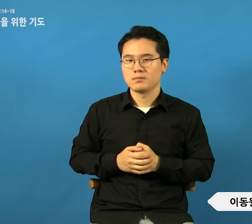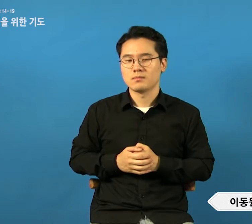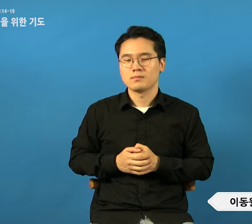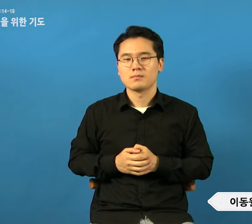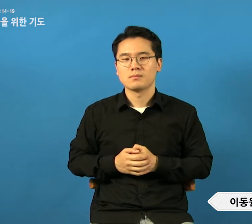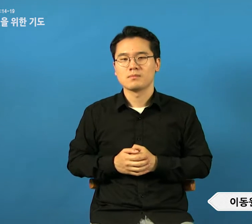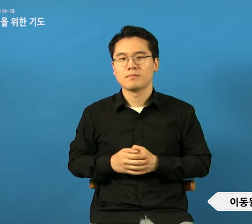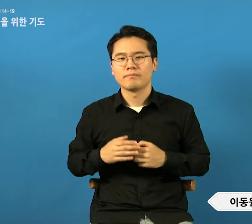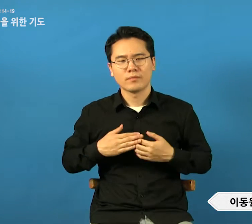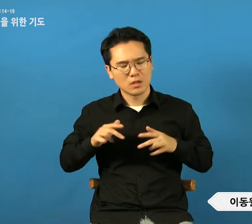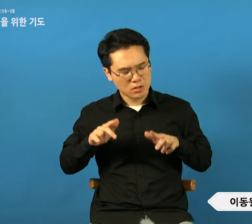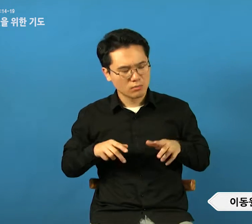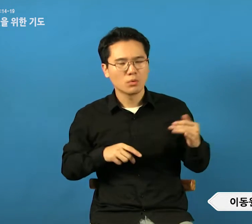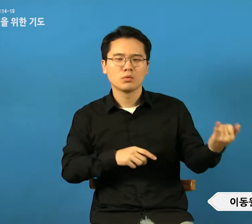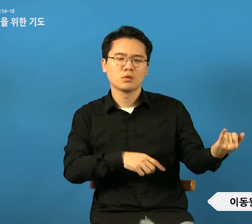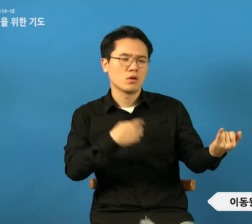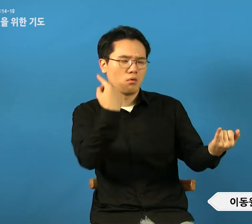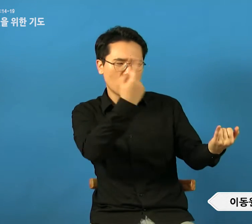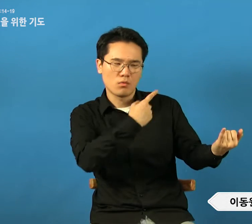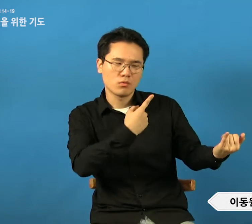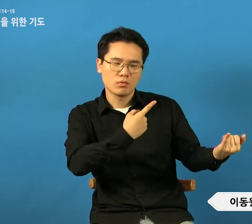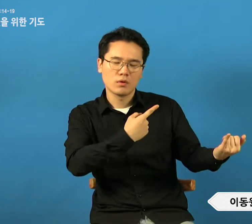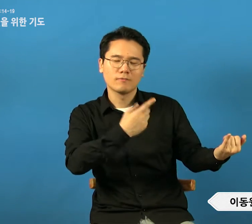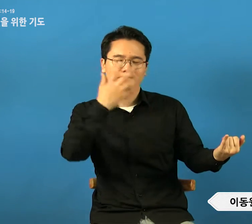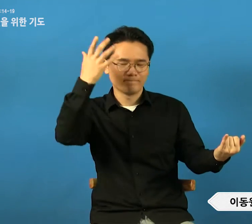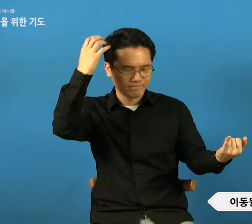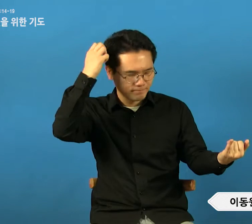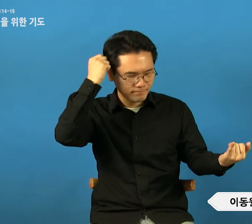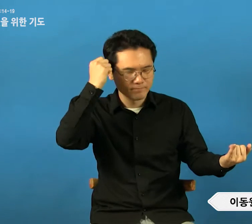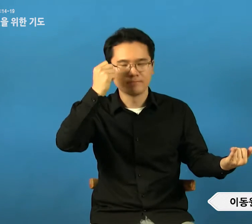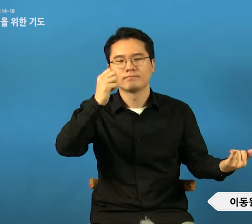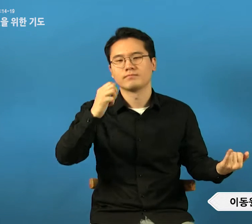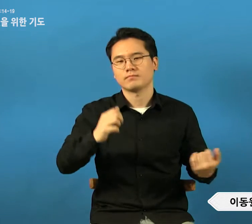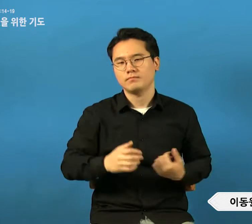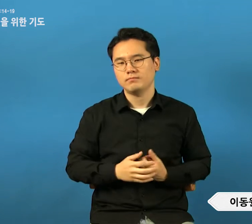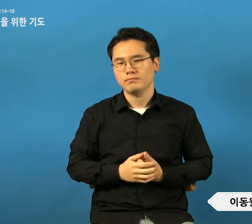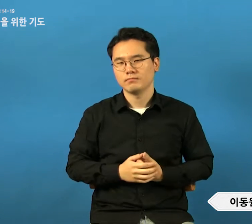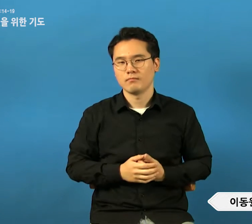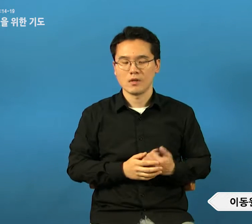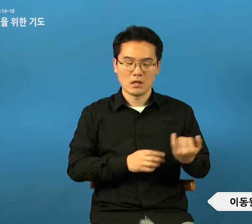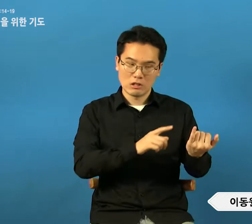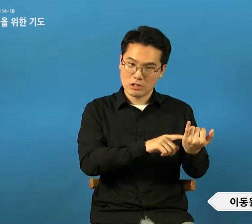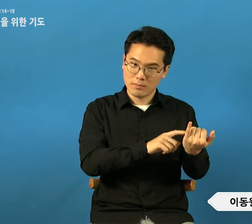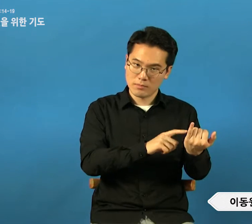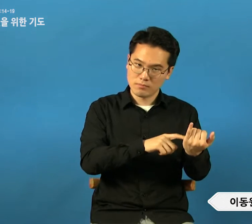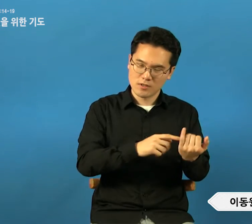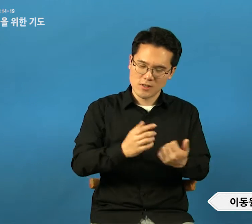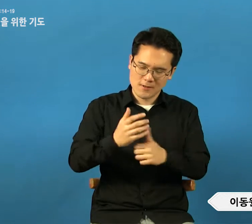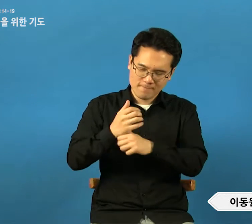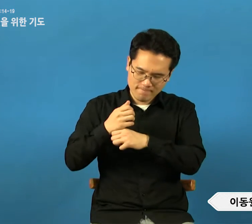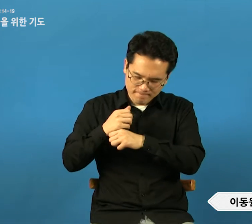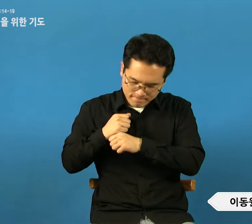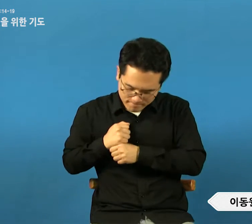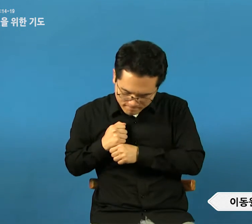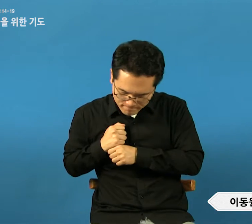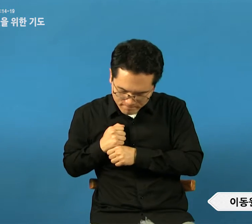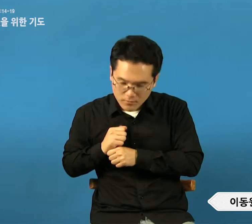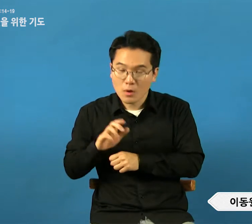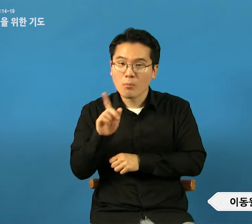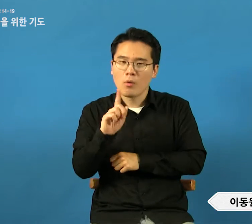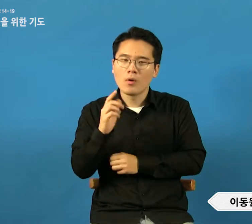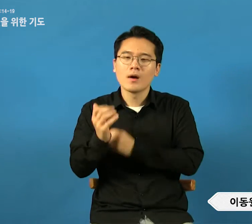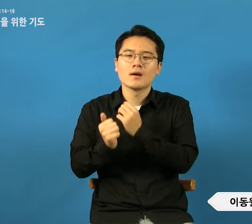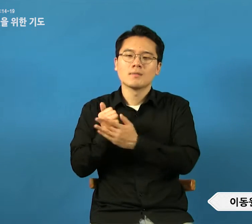모습이 지금도 제 눈에 선합니다. 이 자매를 붙들고 있었던 한 가지 분명했던 사실은